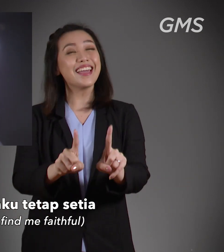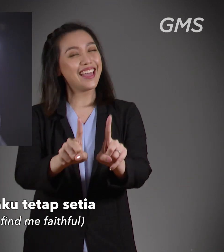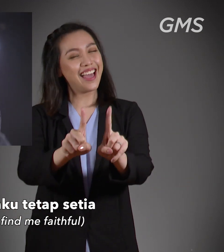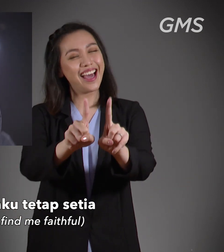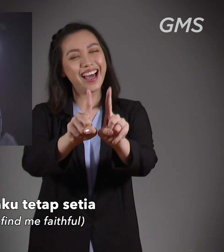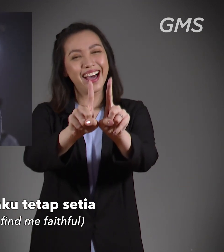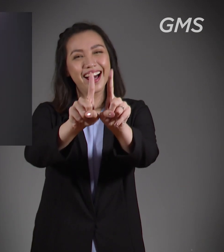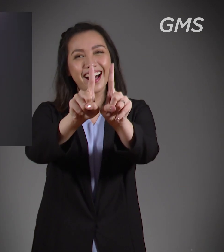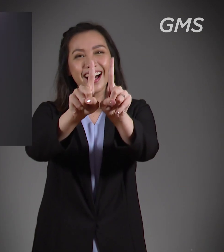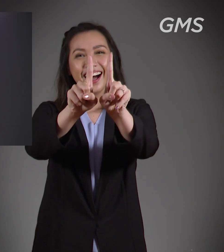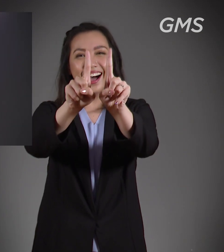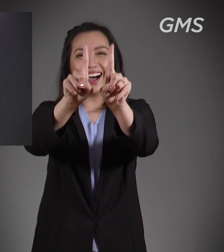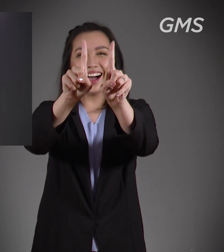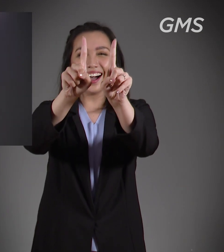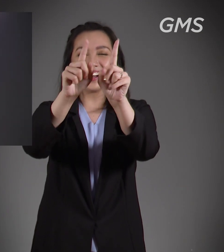setia.